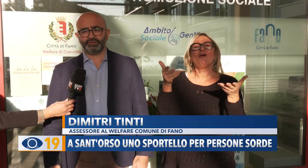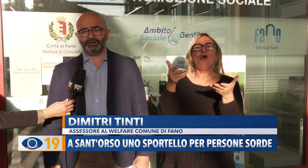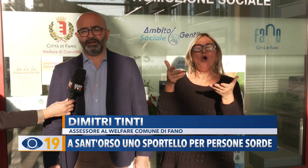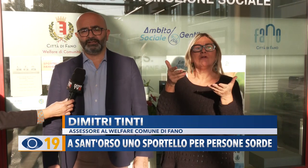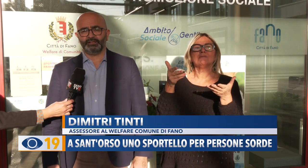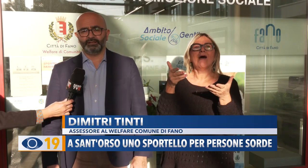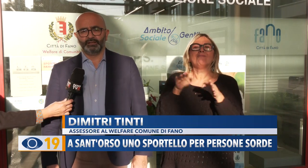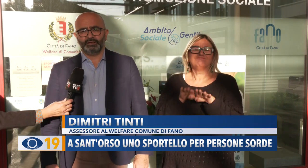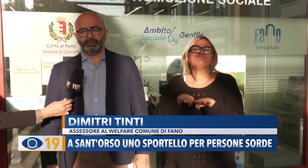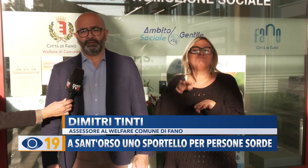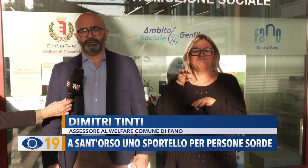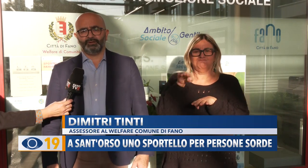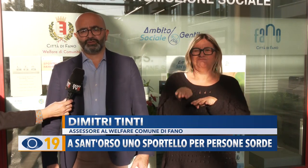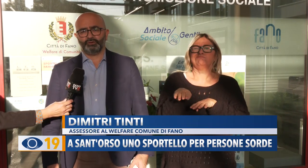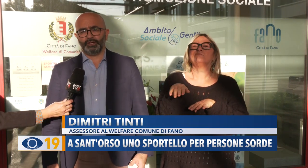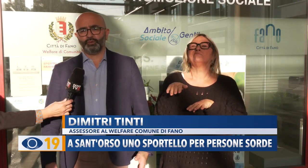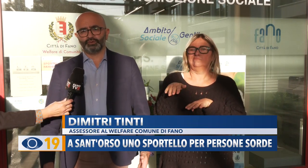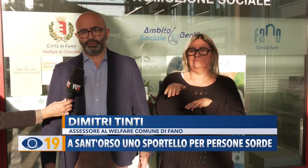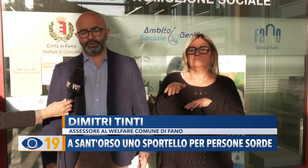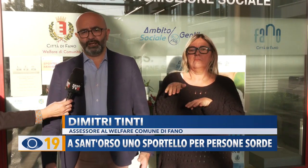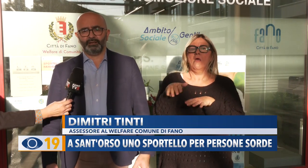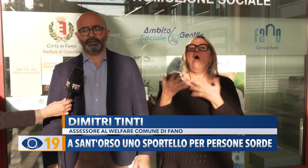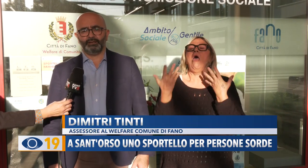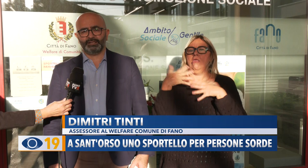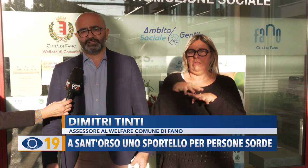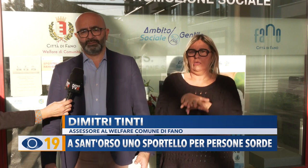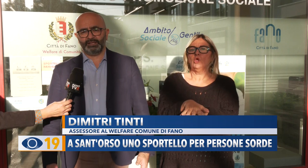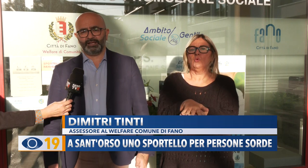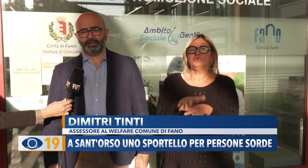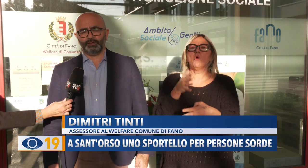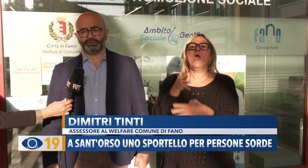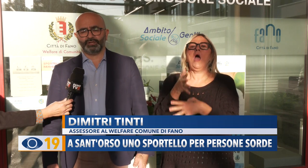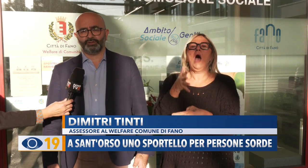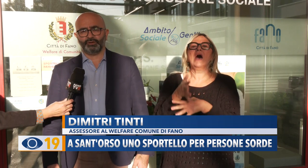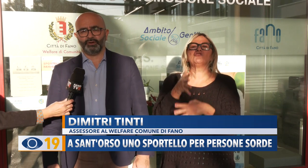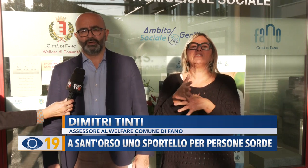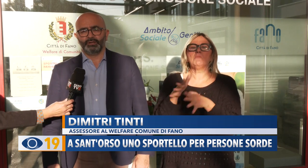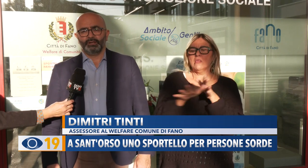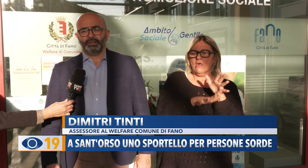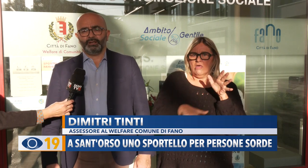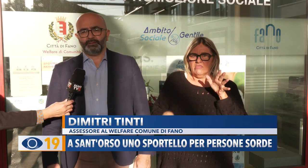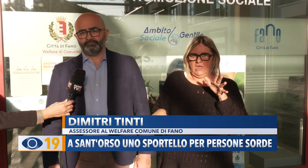significativo passo avanti verso l'inclusione e l'accessibilità nel nostro territorio.